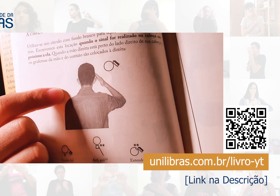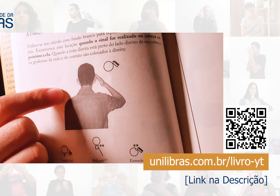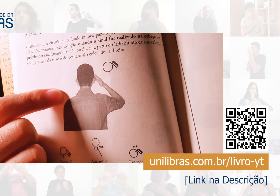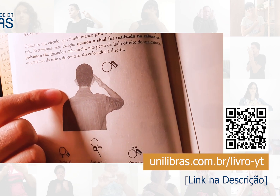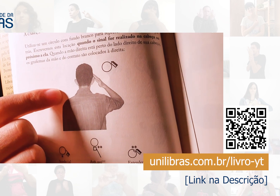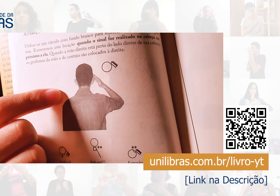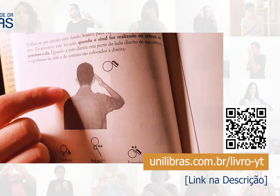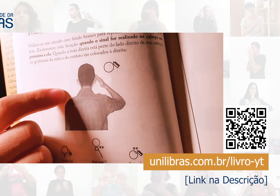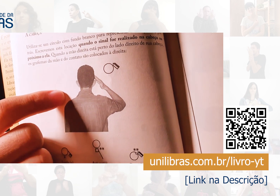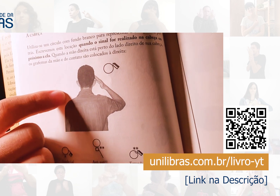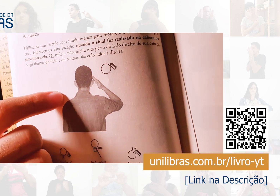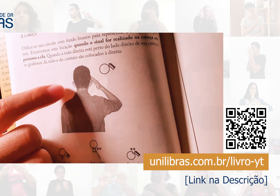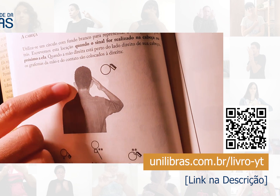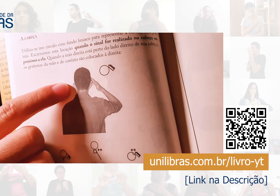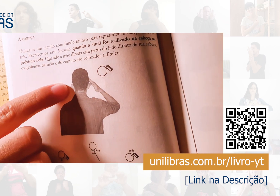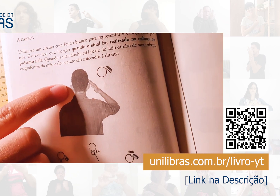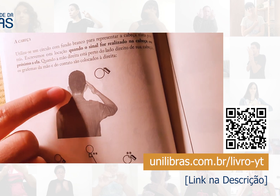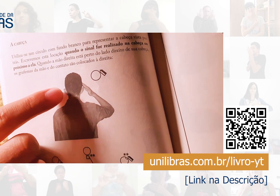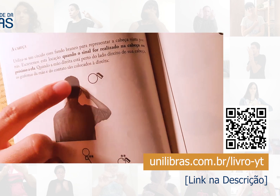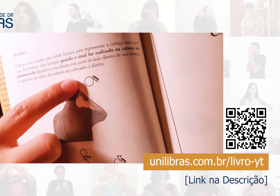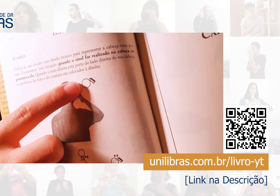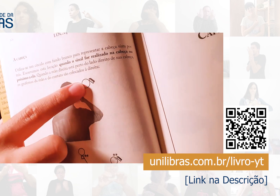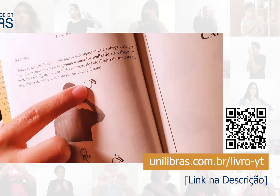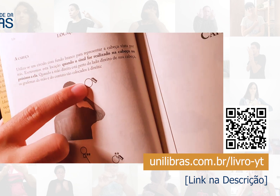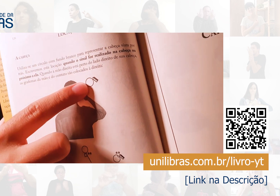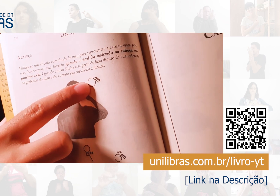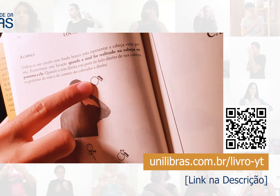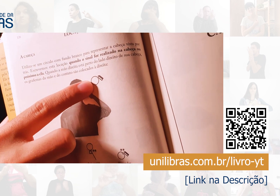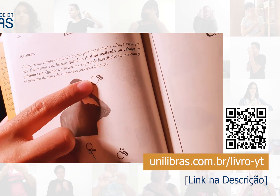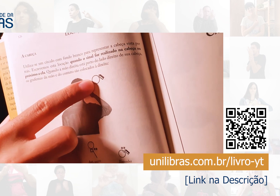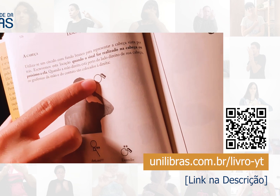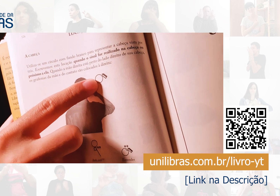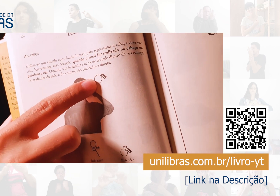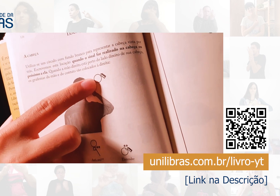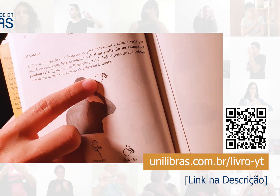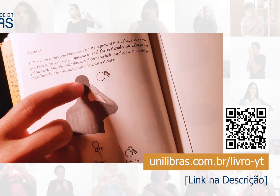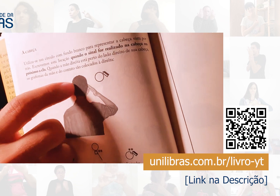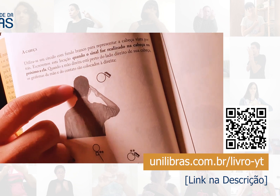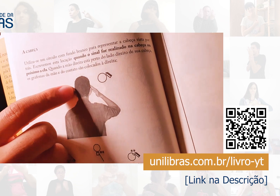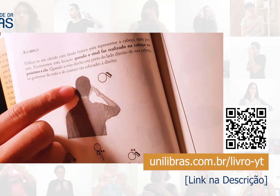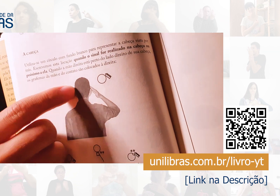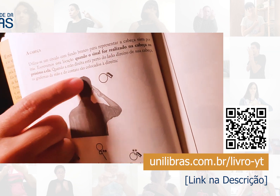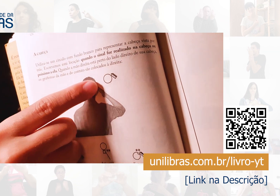curtinho. Você vê a foto e vê o sinal escrito, percebe?